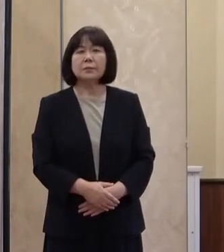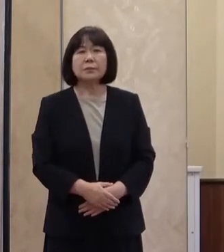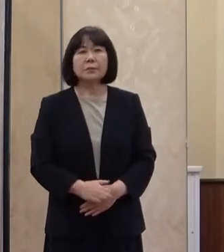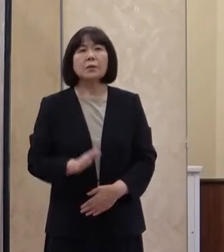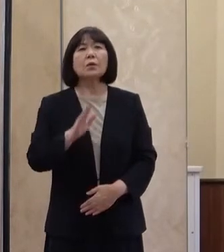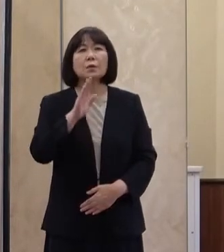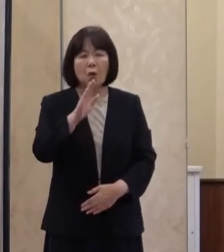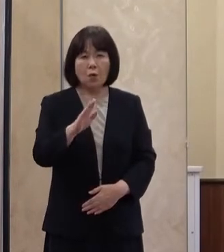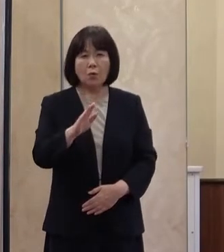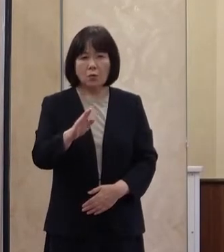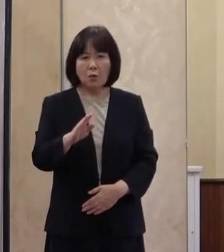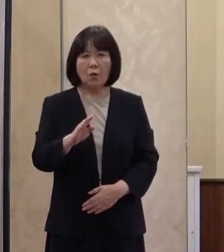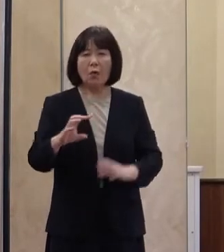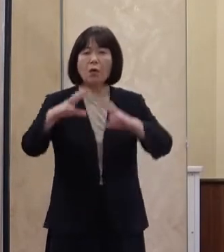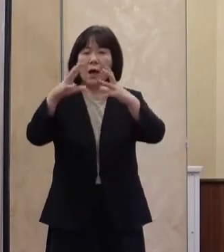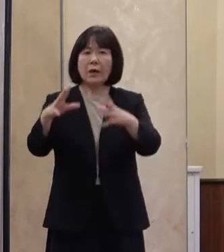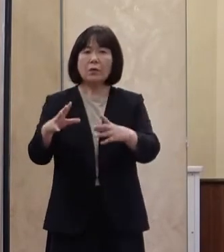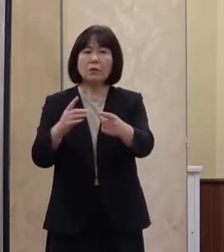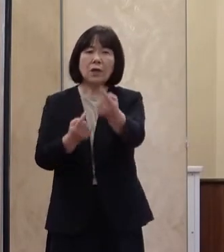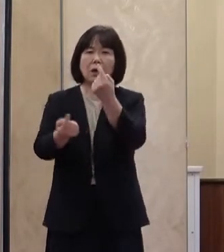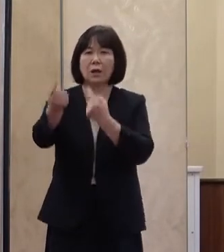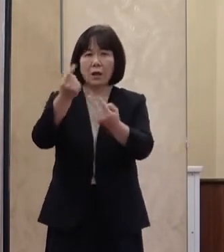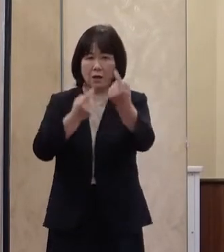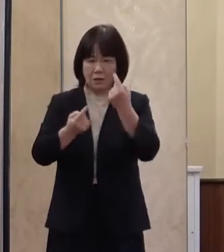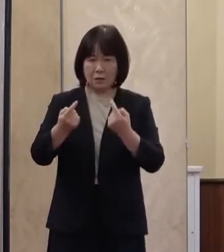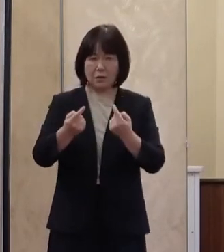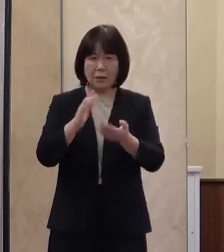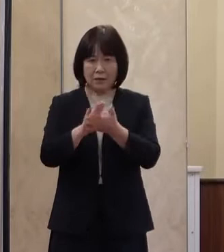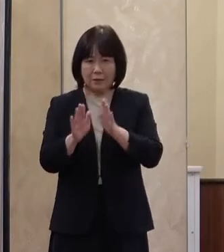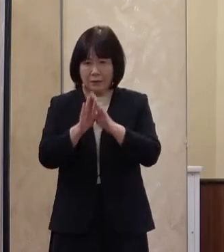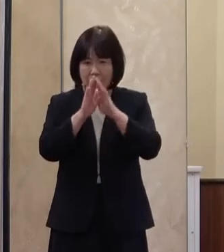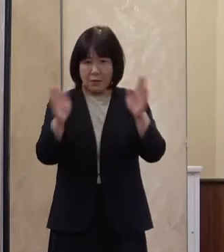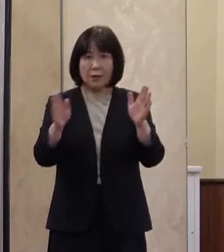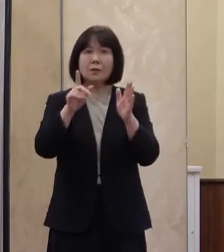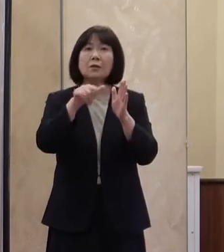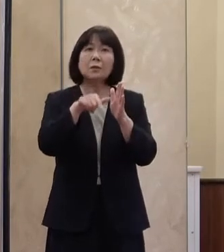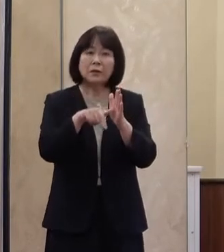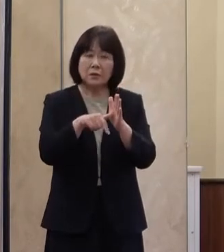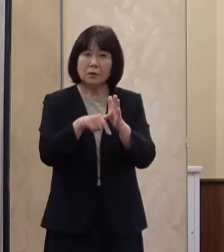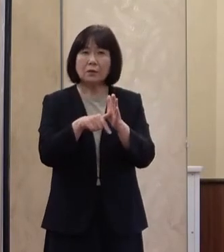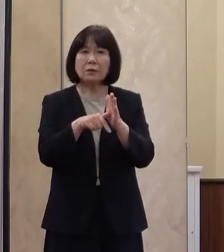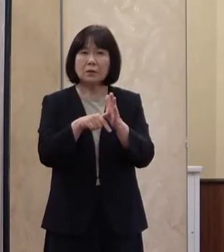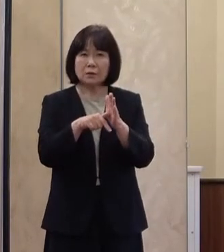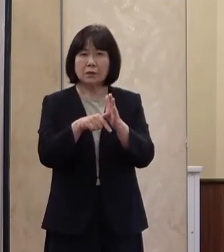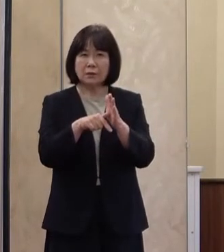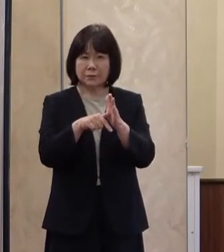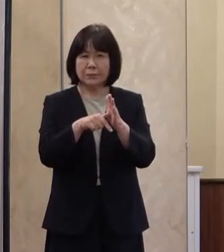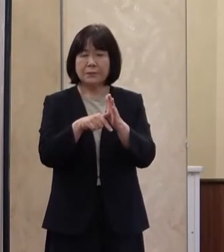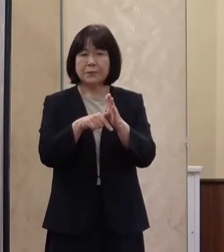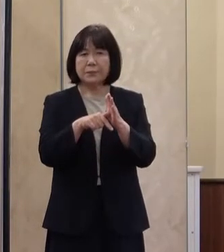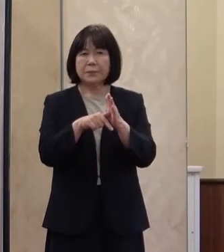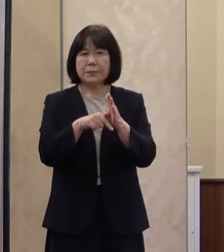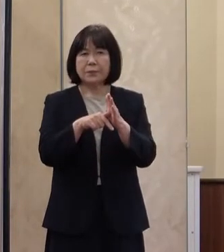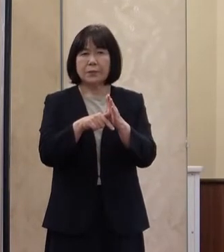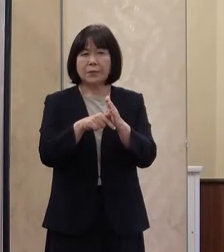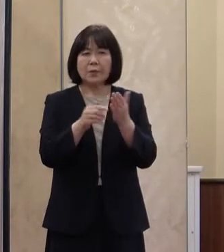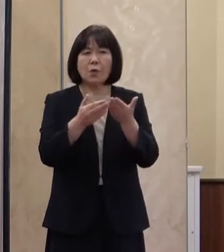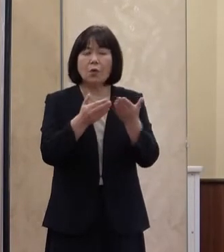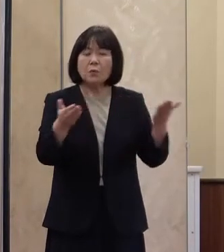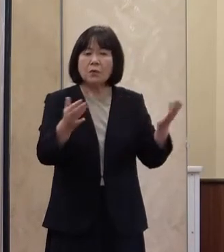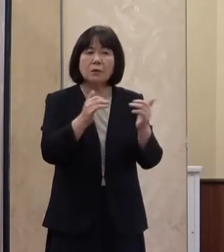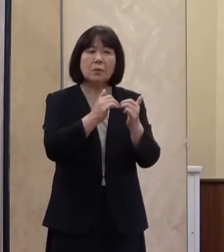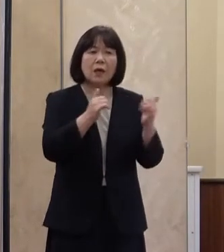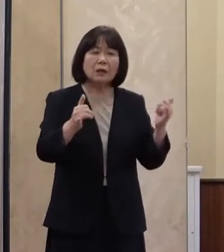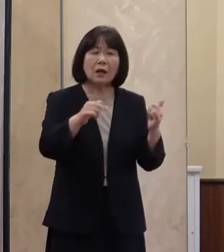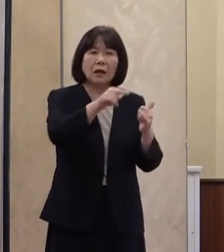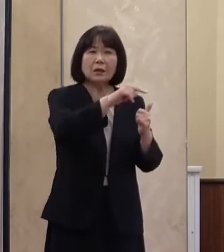インバウンドがいつか再開されたときに まあ、取材を通してそのお店の方たち